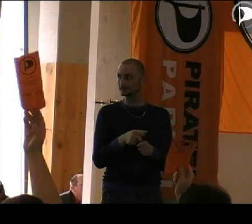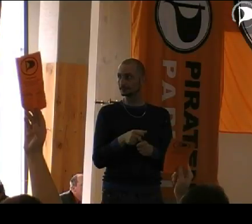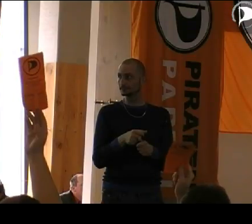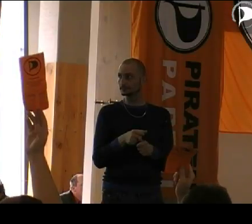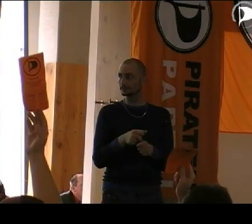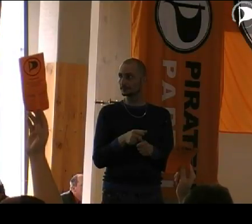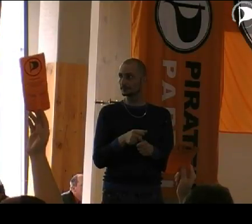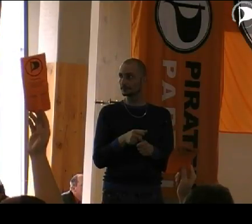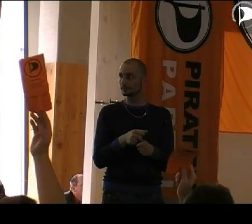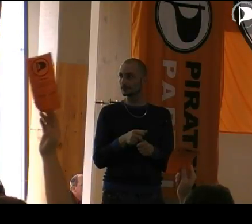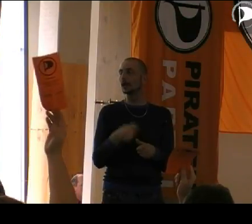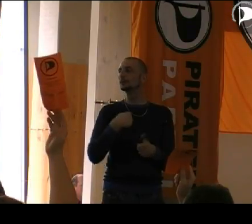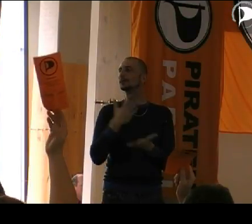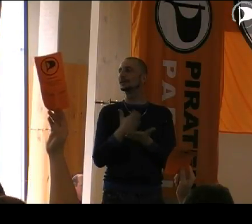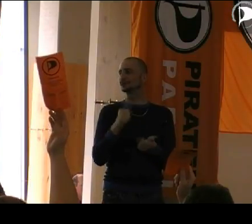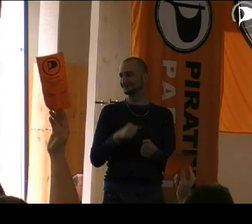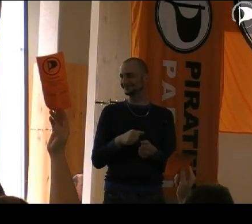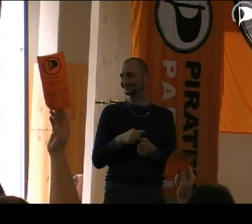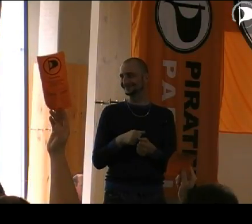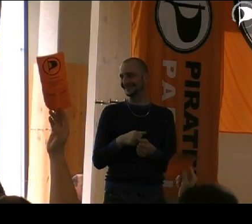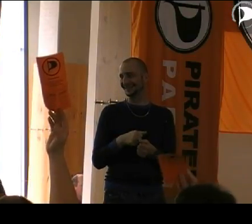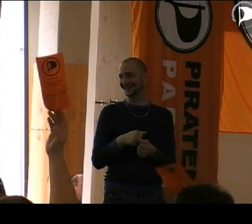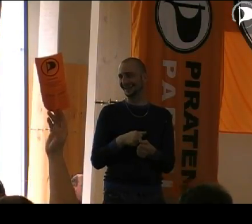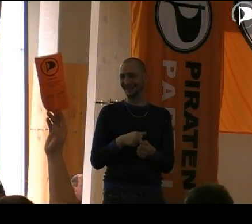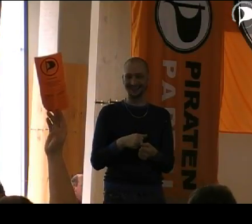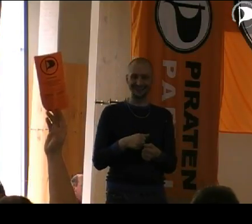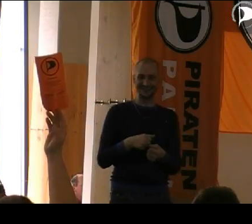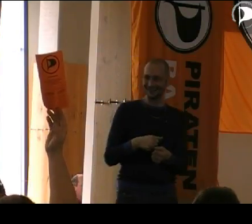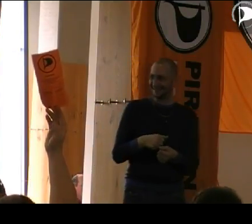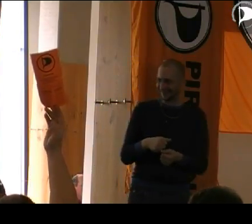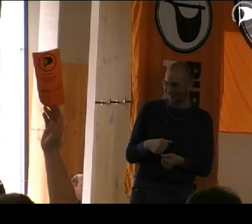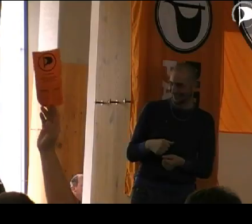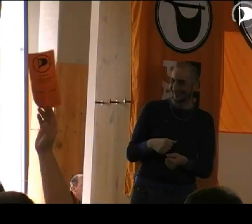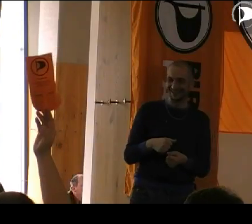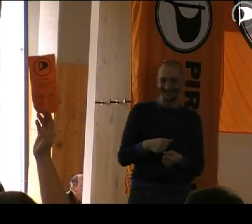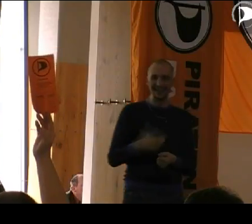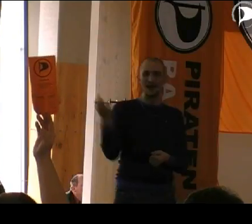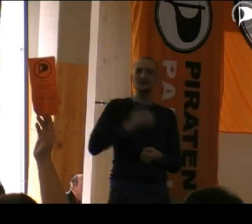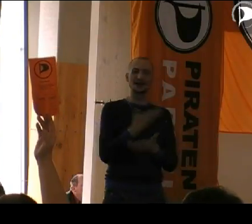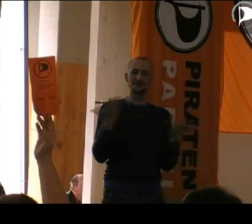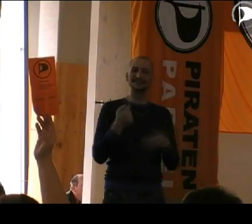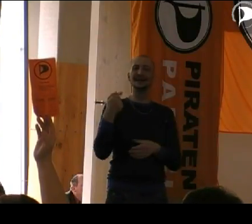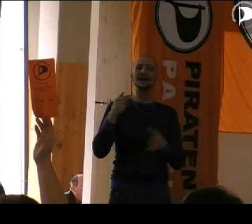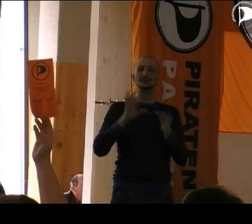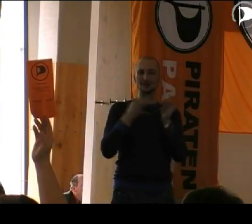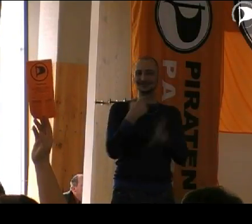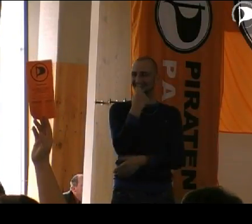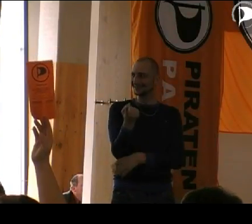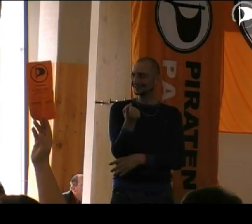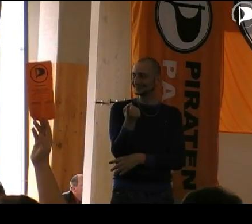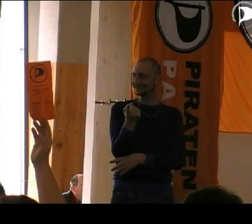außerdem gewährt menschen der ich jetzt tut mir leid ich bin auch